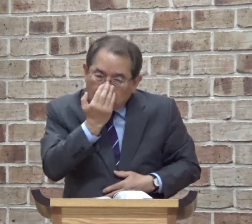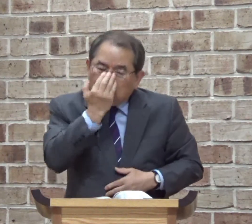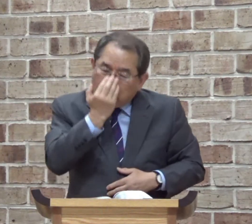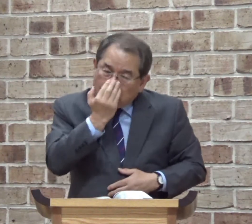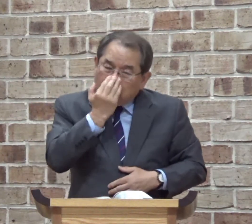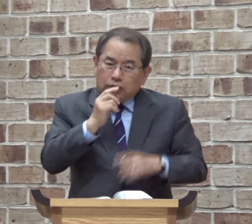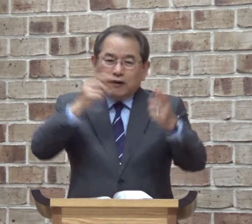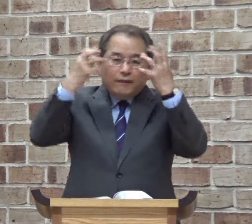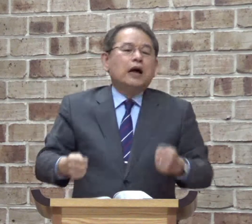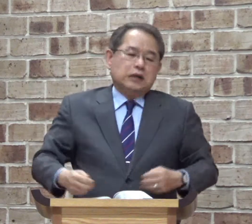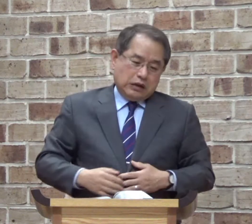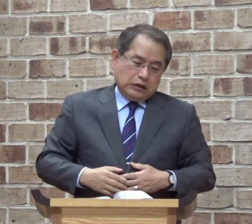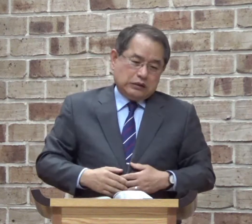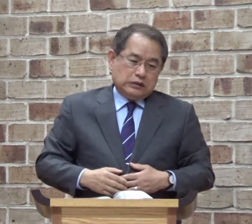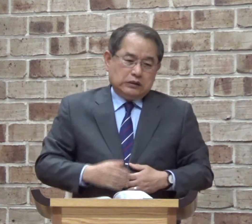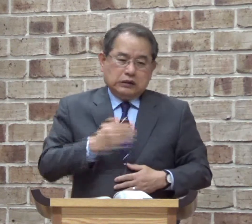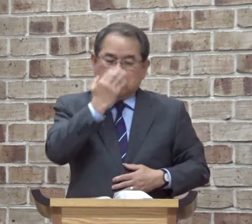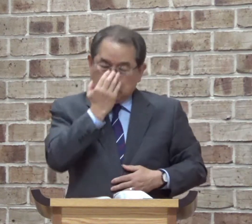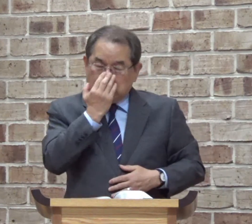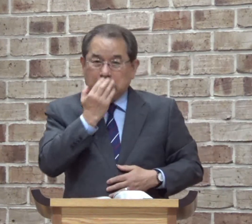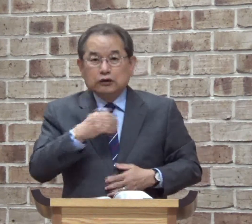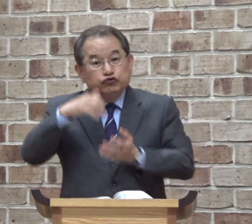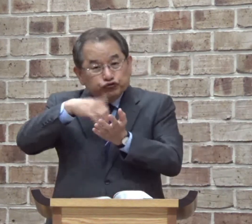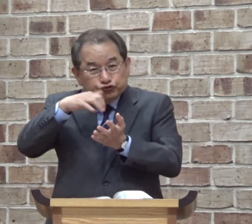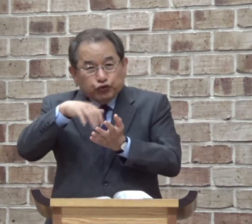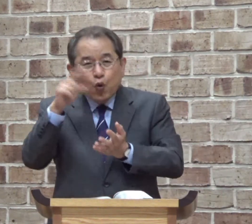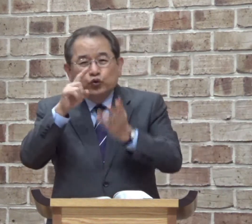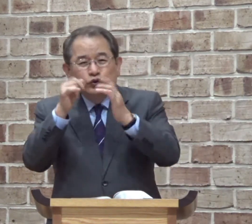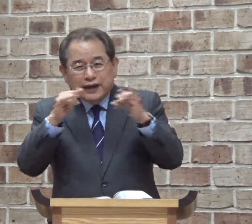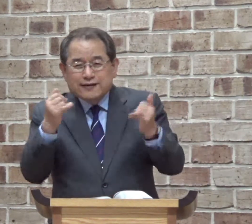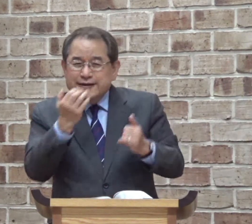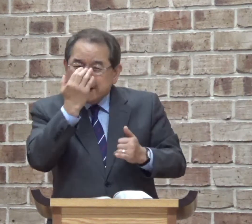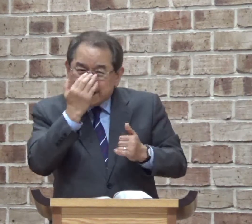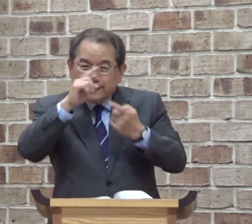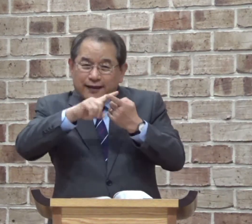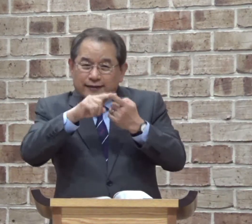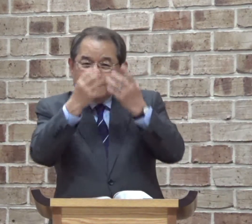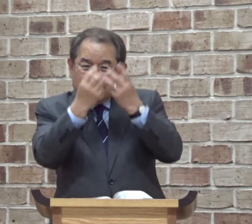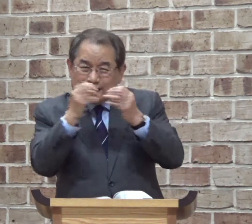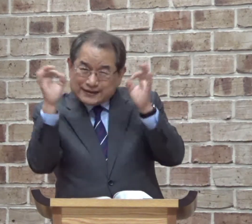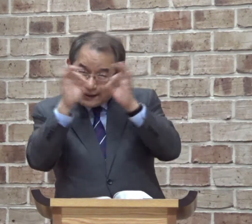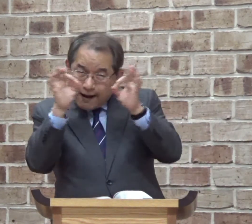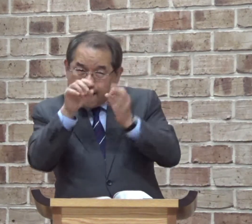겸손이 몇 번 등장했냐 하면 25차례 닿고 바울 서신에서는